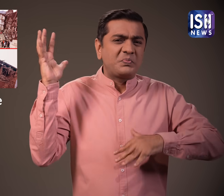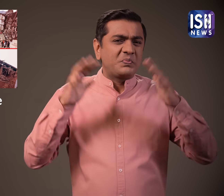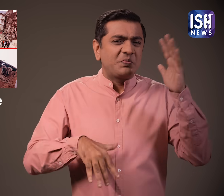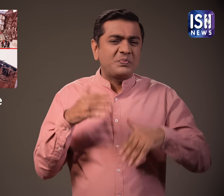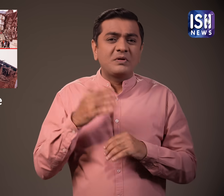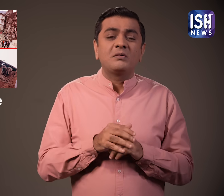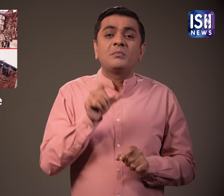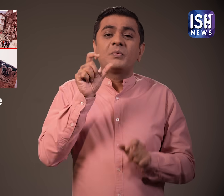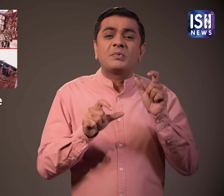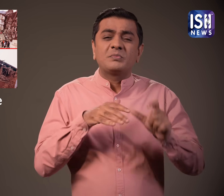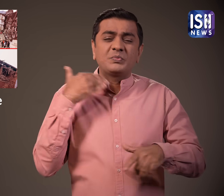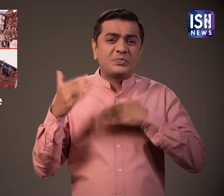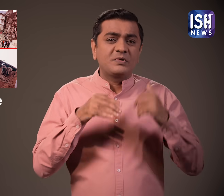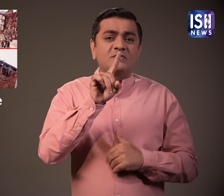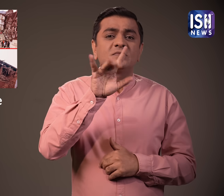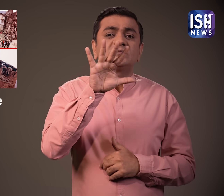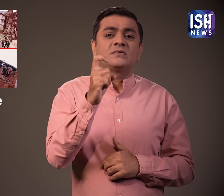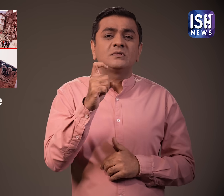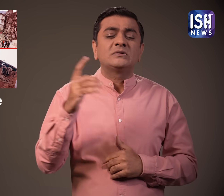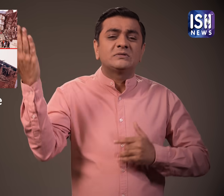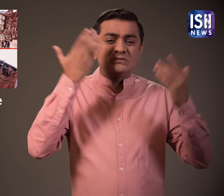और 200 से अधिक लोगों को घायल कर दिया